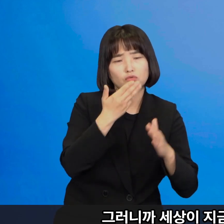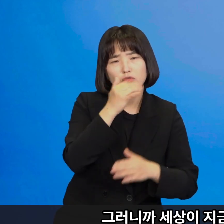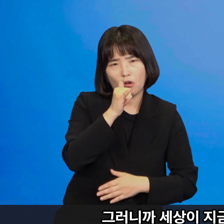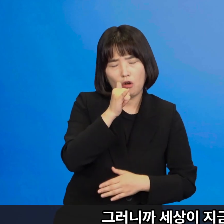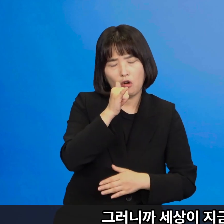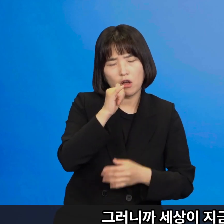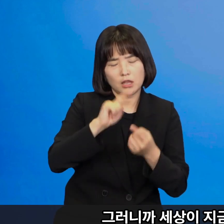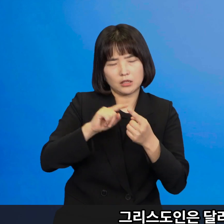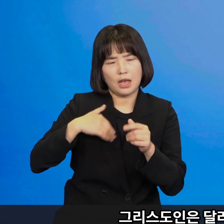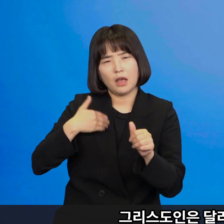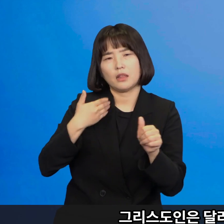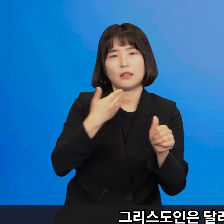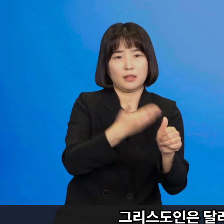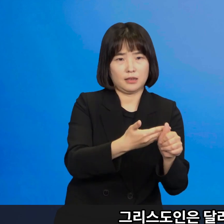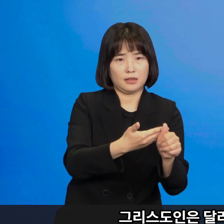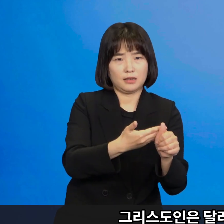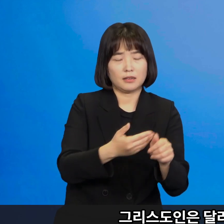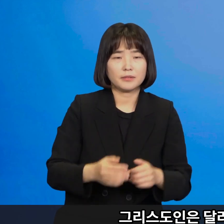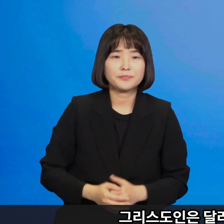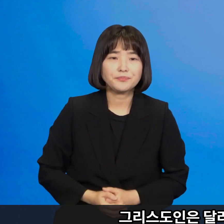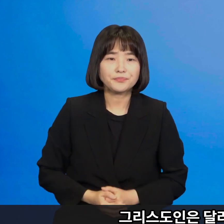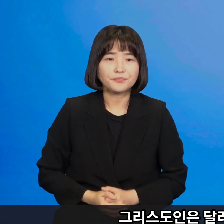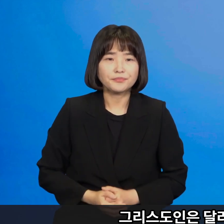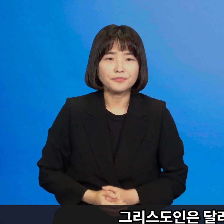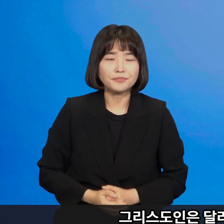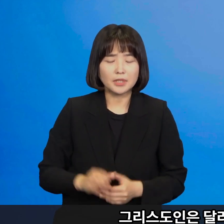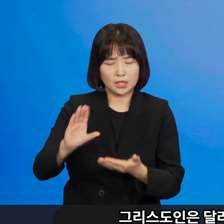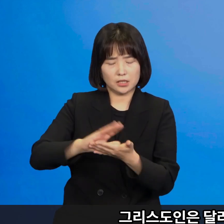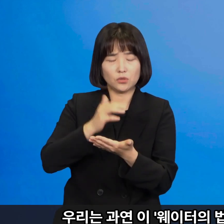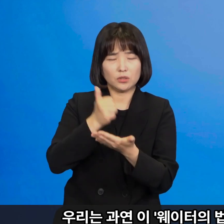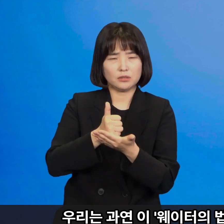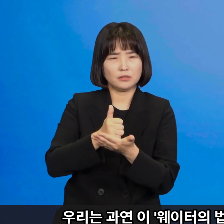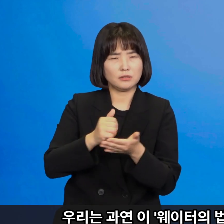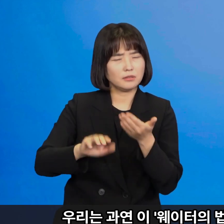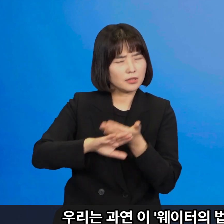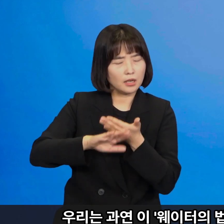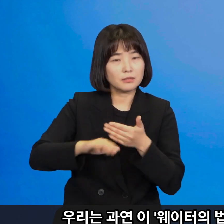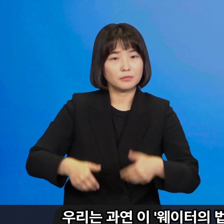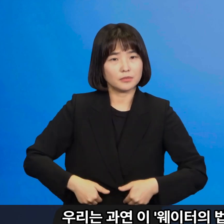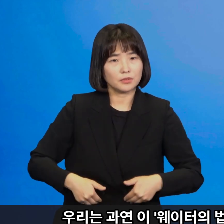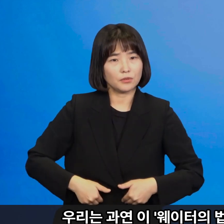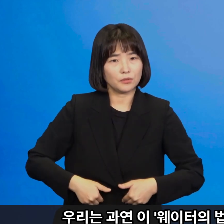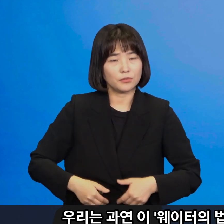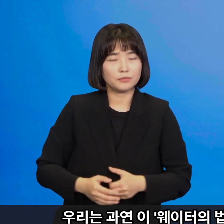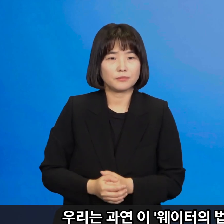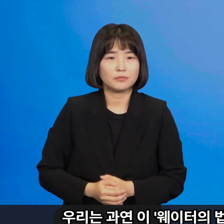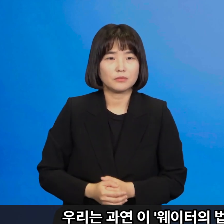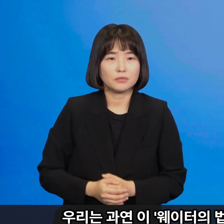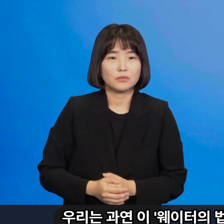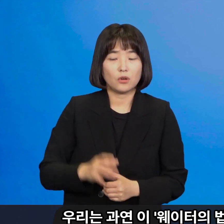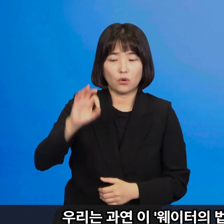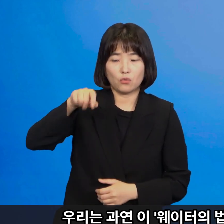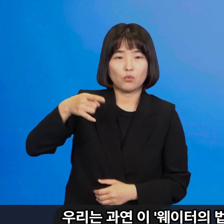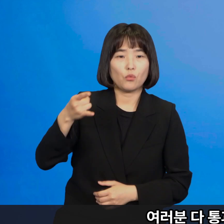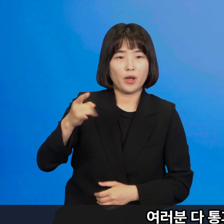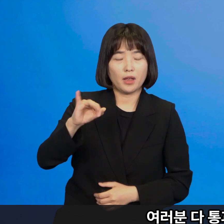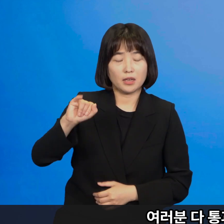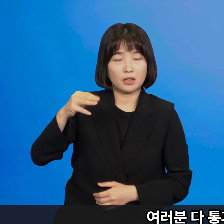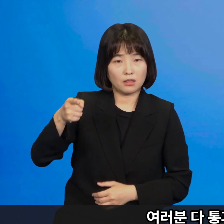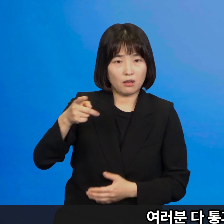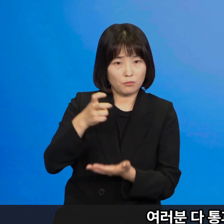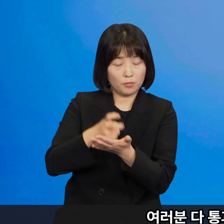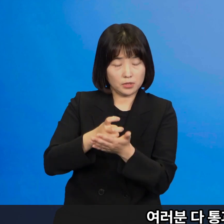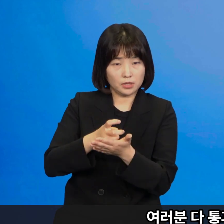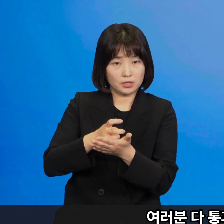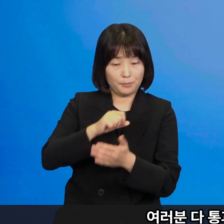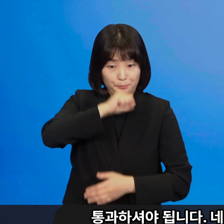그렇게 바뀌고 있어요. 그리스도인은 달라야 된다는 것입니다. 우리는 과연 이 웨이터의 법칙을 다 통과할 수 있을까요? 여러분 다